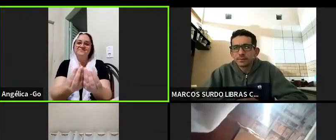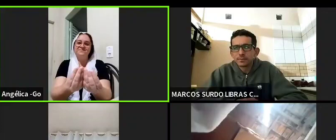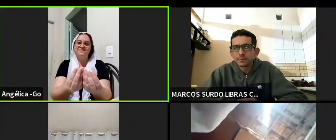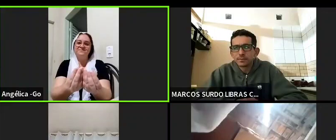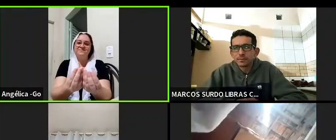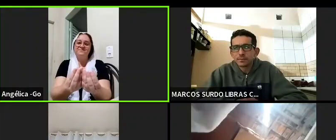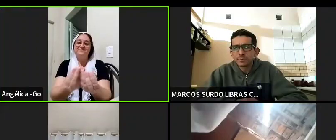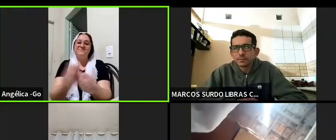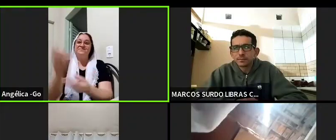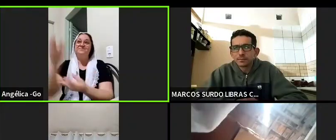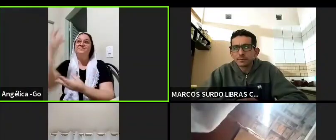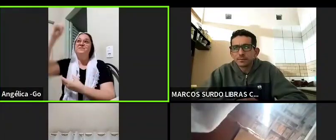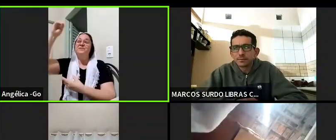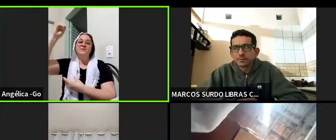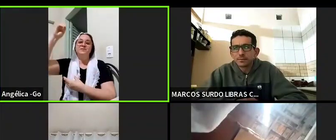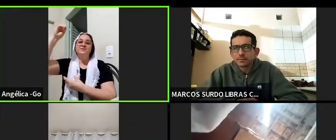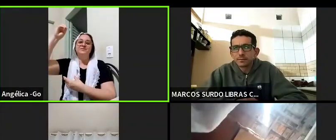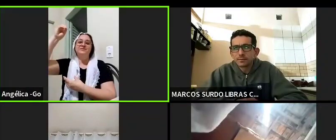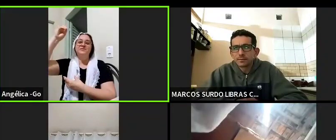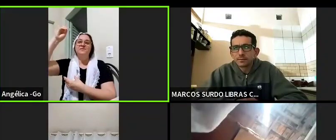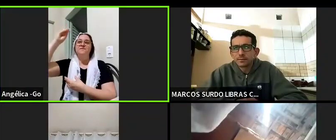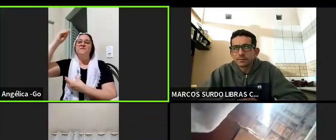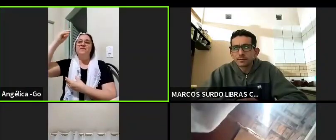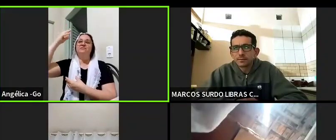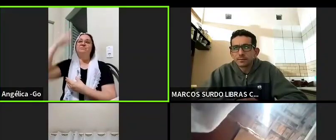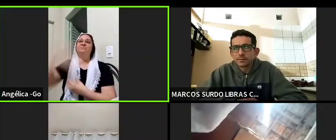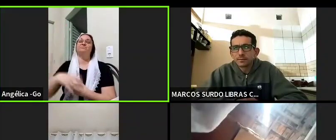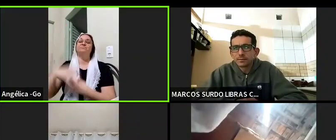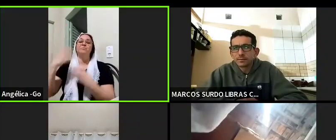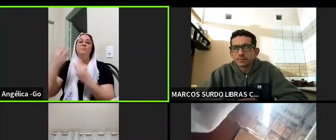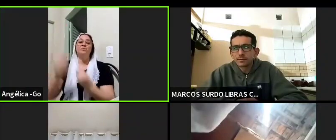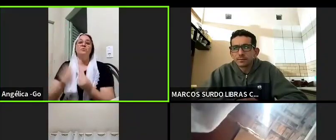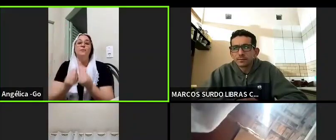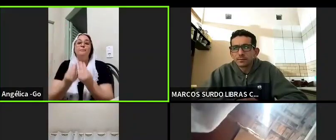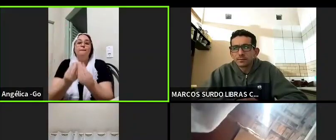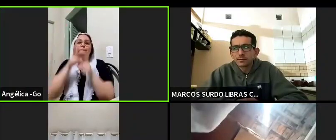a tua intimidade com Deus.